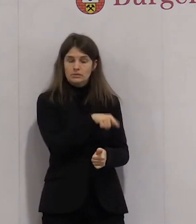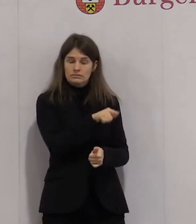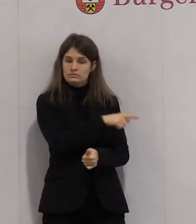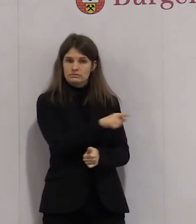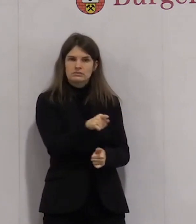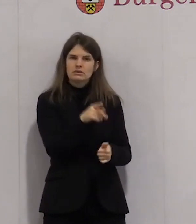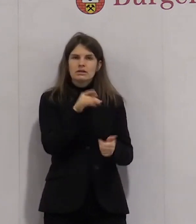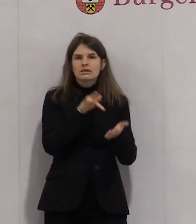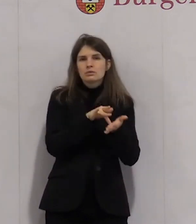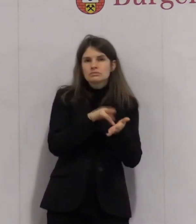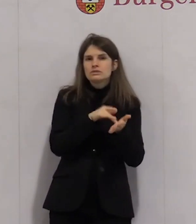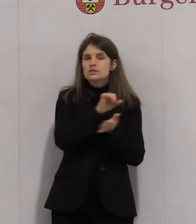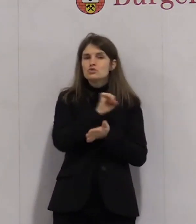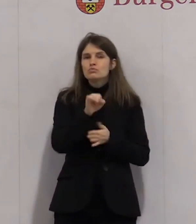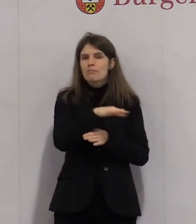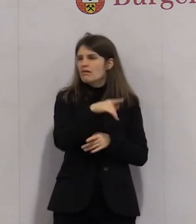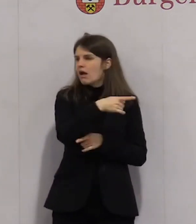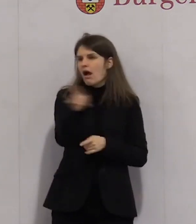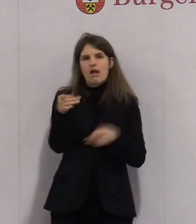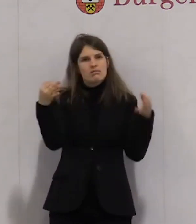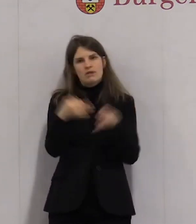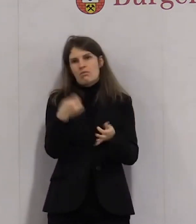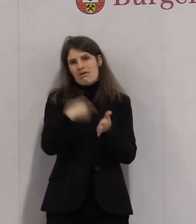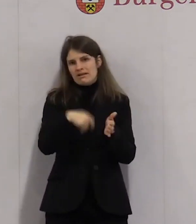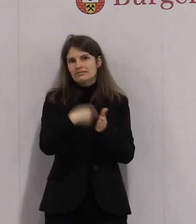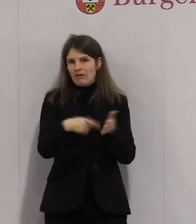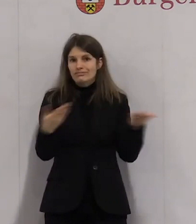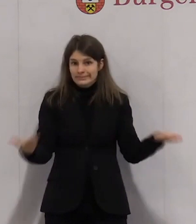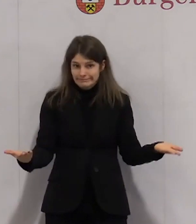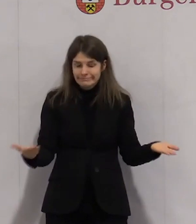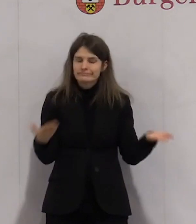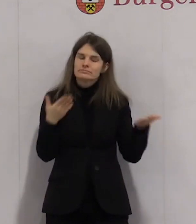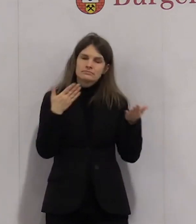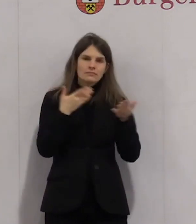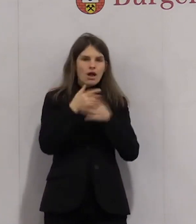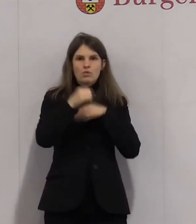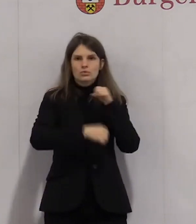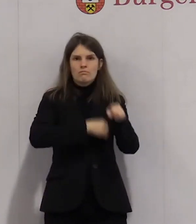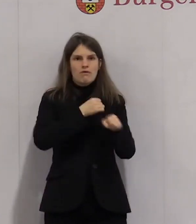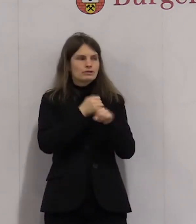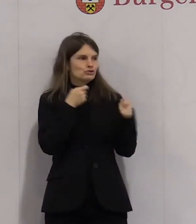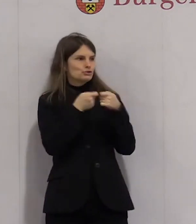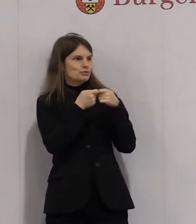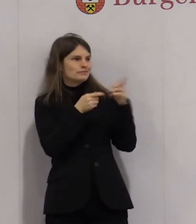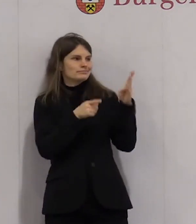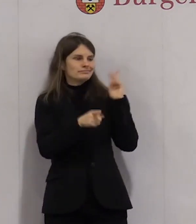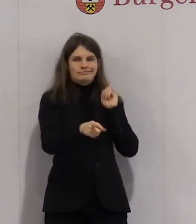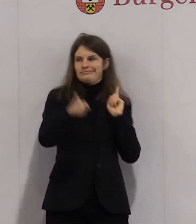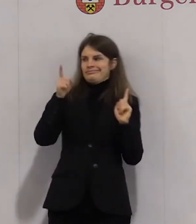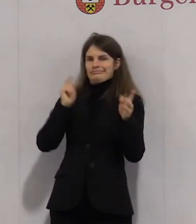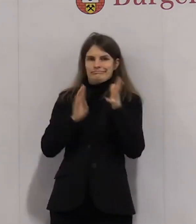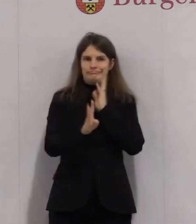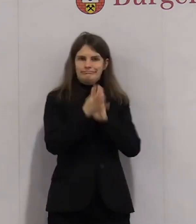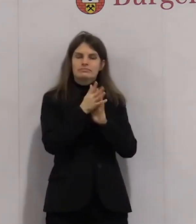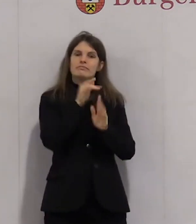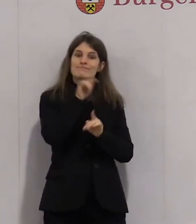begegnen in den supermärkten weil wir ja alle einkaufen müssen dadurch ungefährlicher zu machen dass an den eingängen der